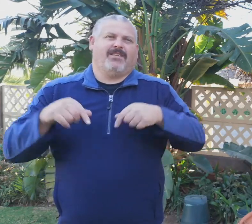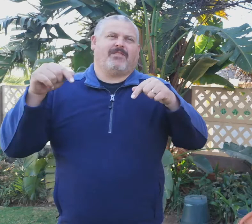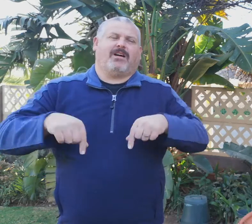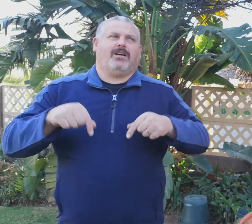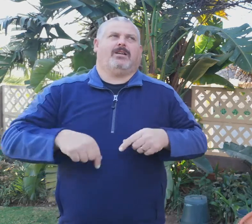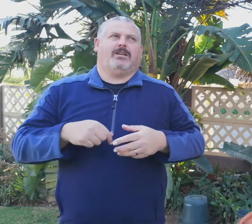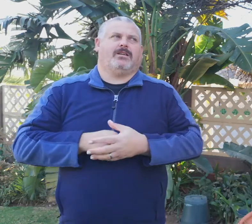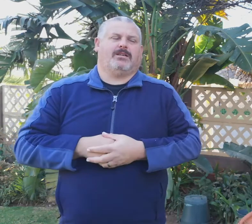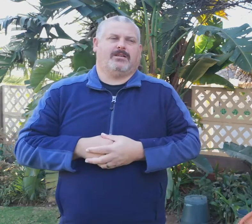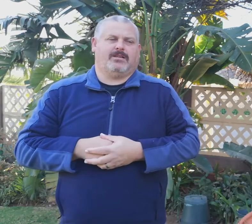vandag